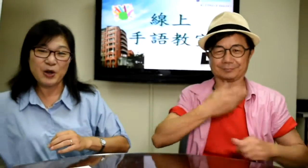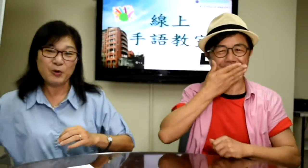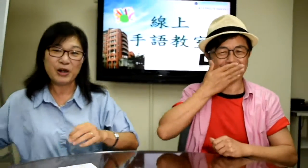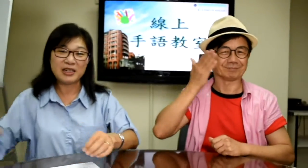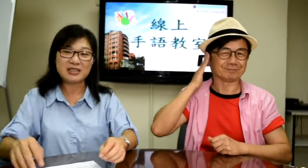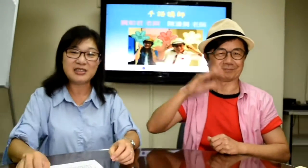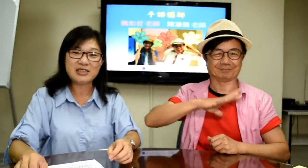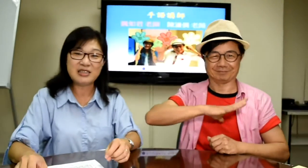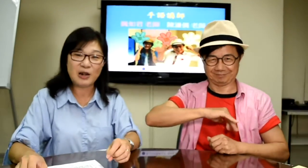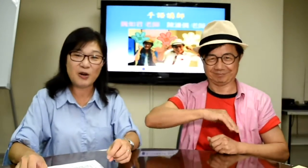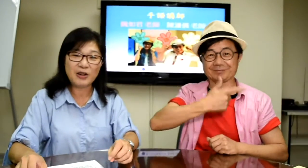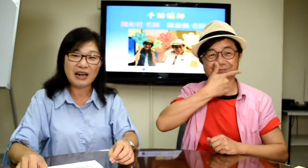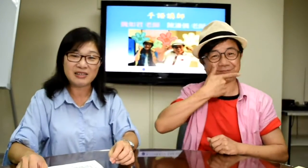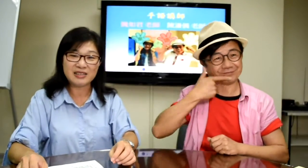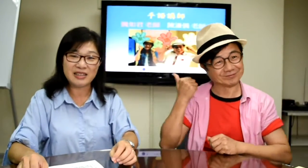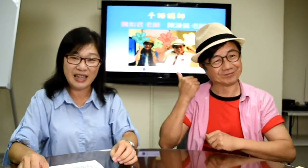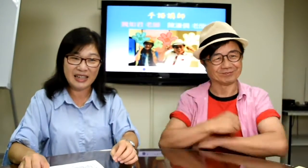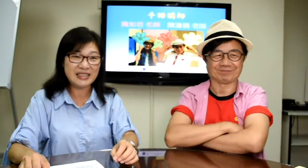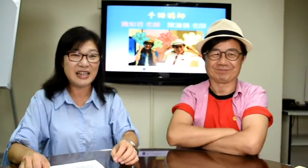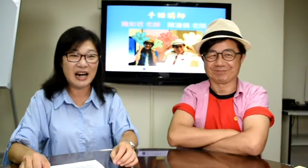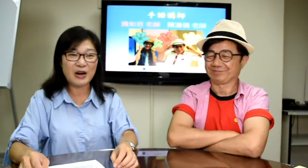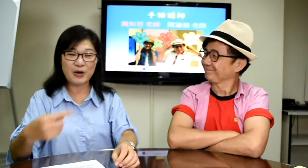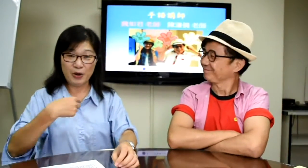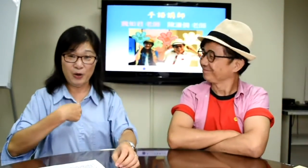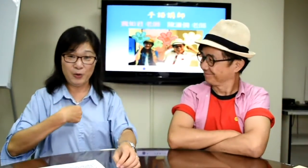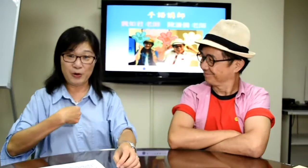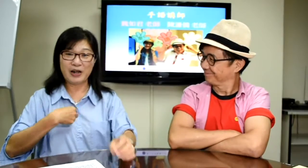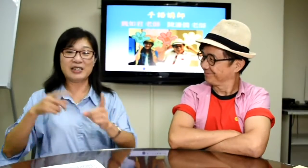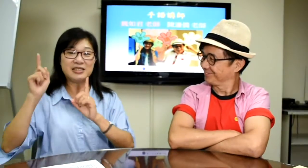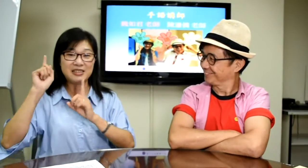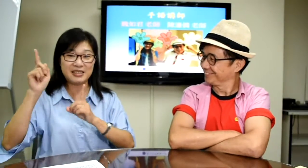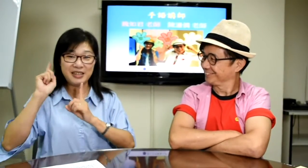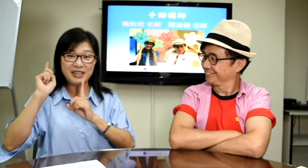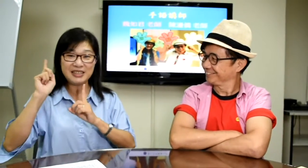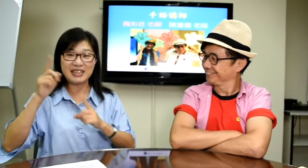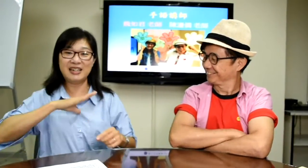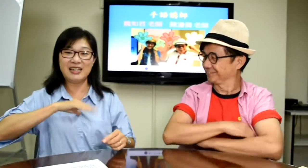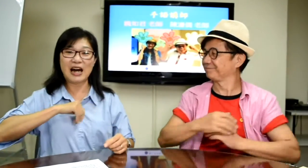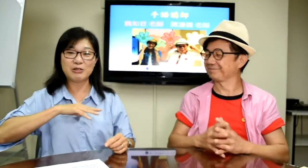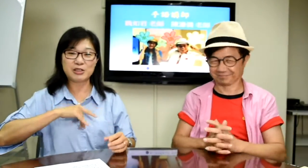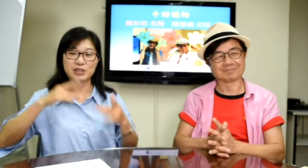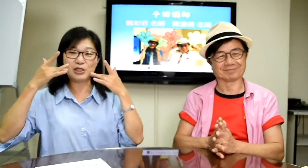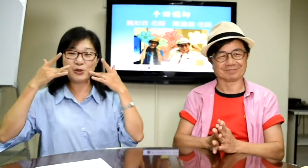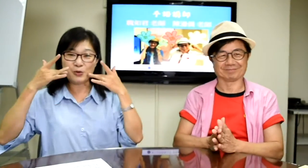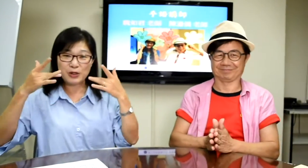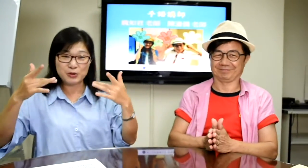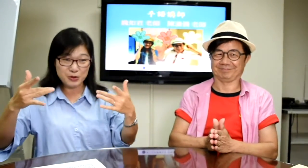我是龙老师连桥，我是听人老师魏如君老